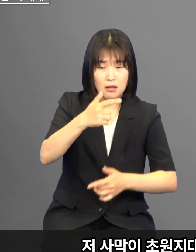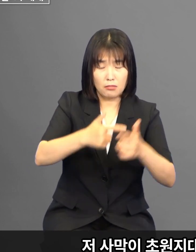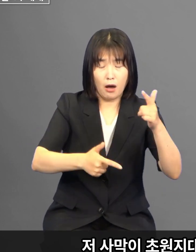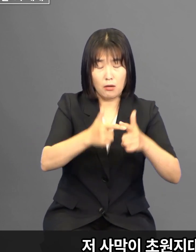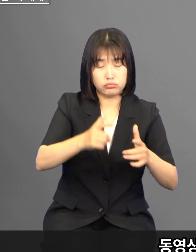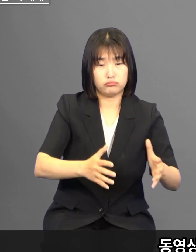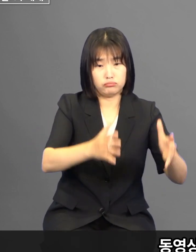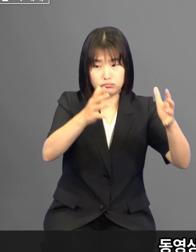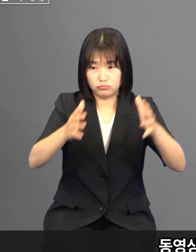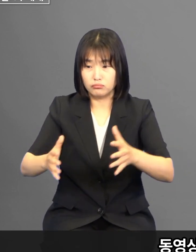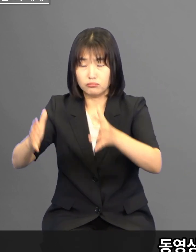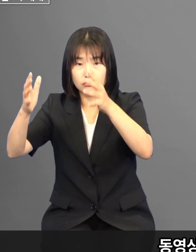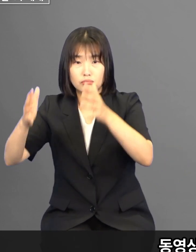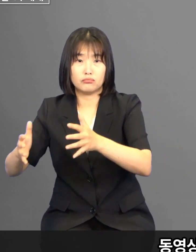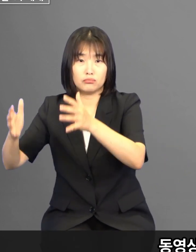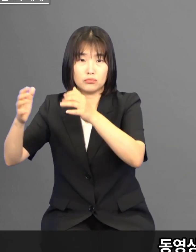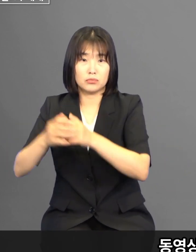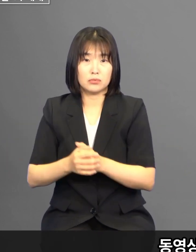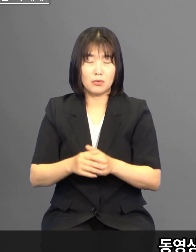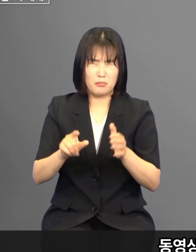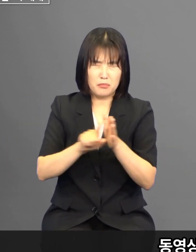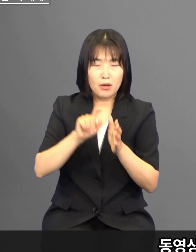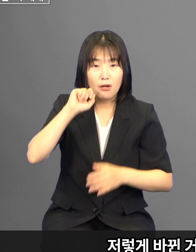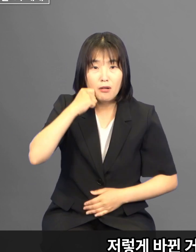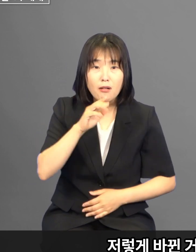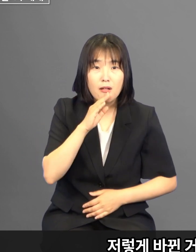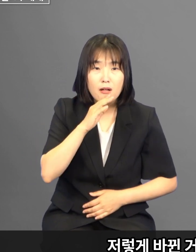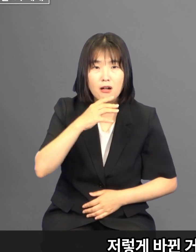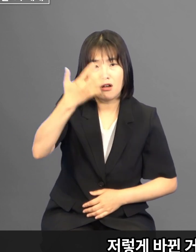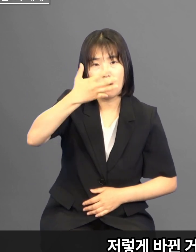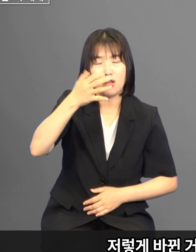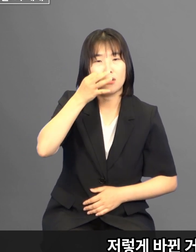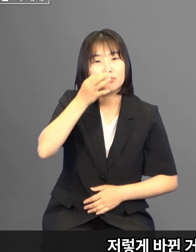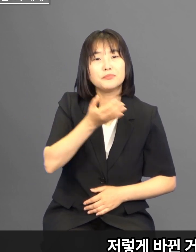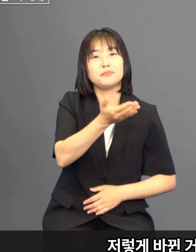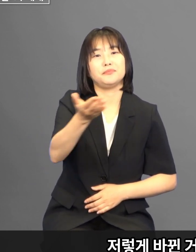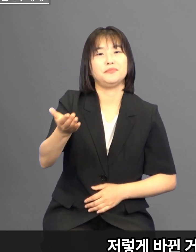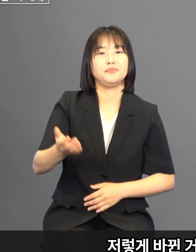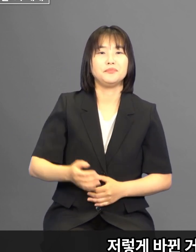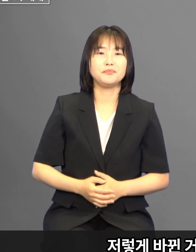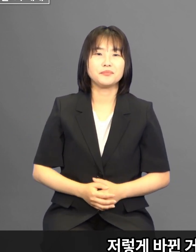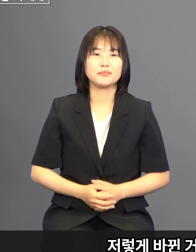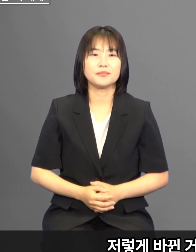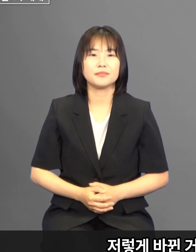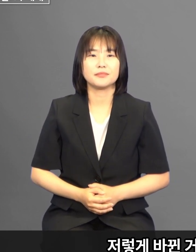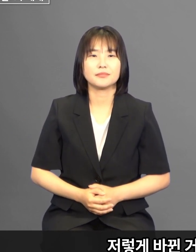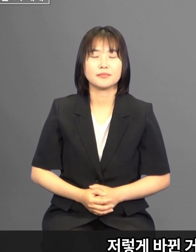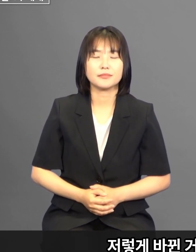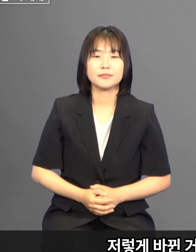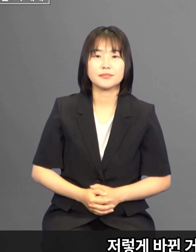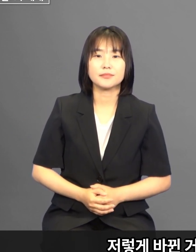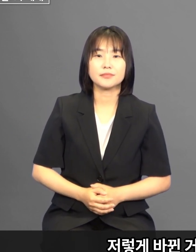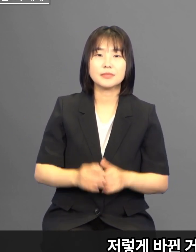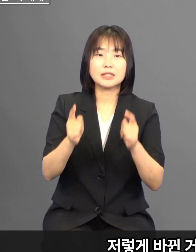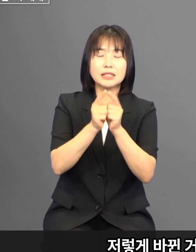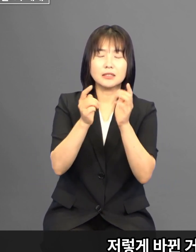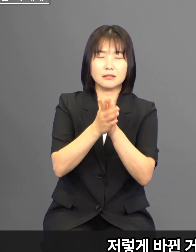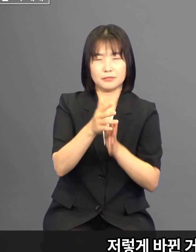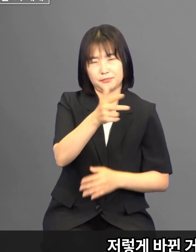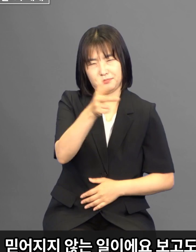믿어지시죠? 동영상을 보여드릴게요. 저렇게 바뀐 거예요. 직접 찍으신 겁니다,